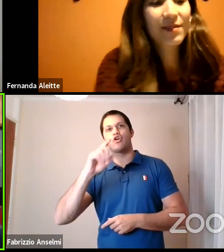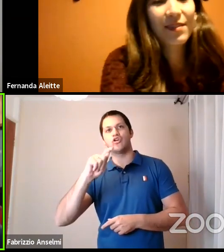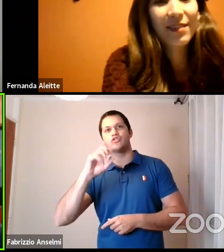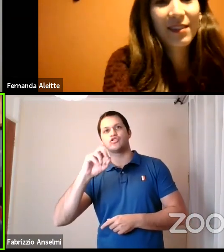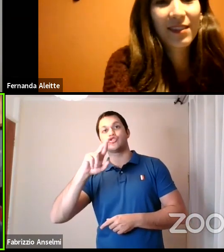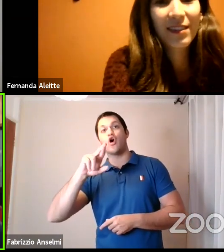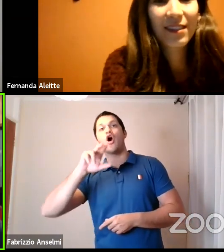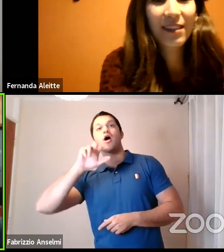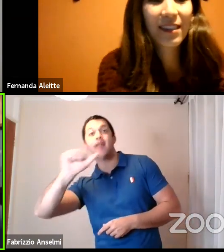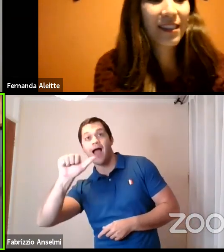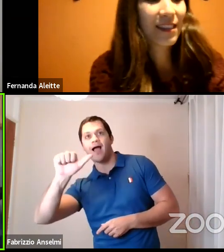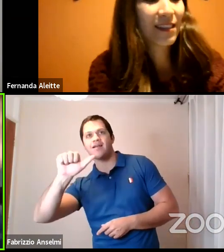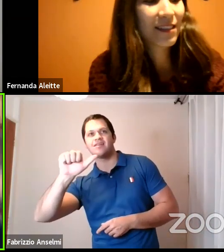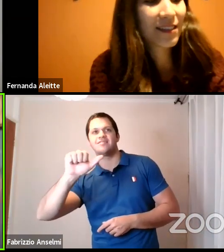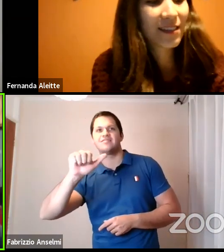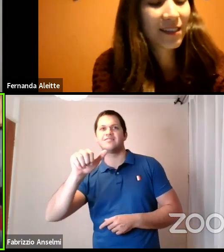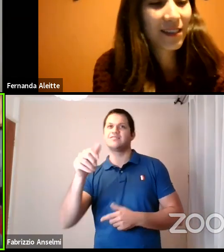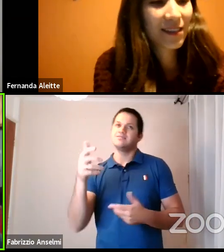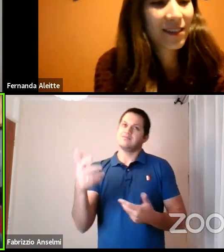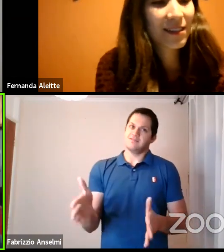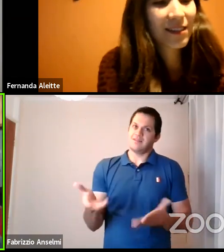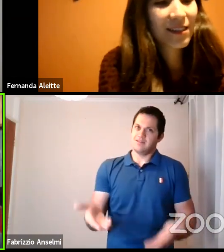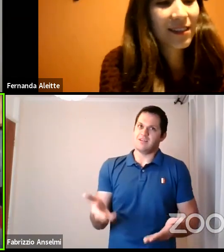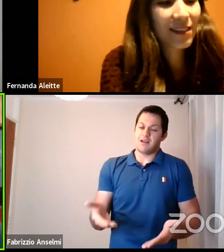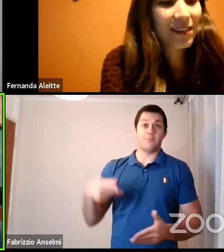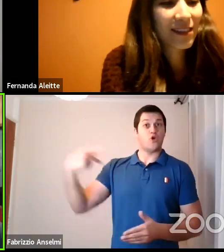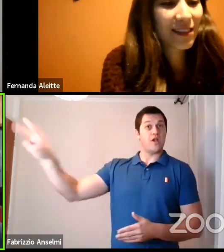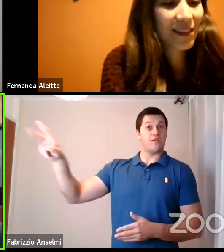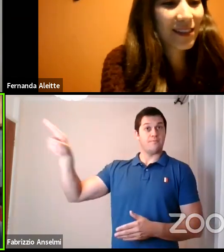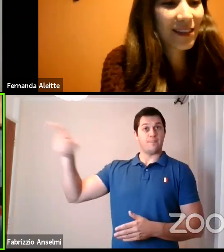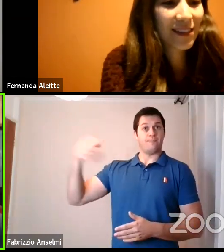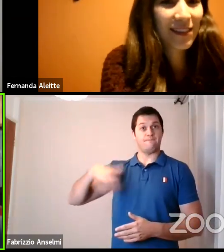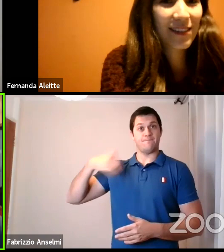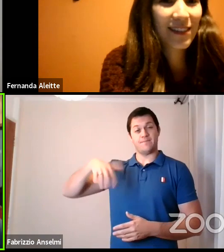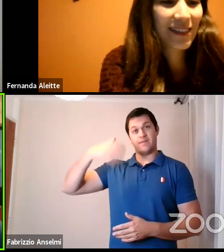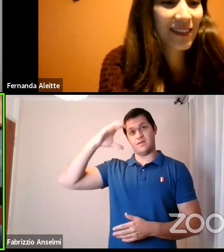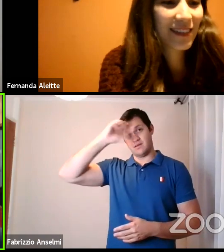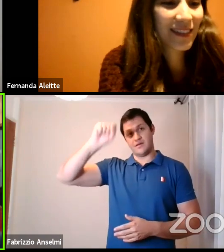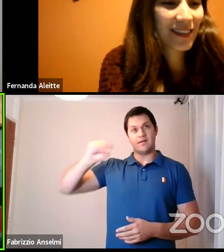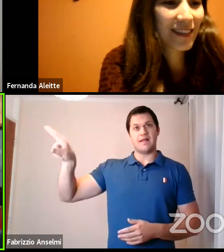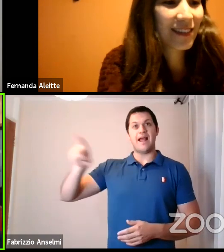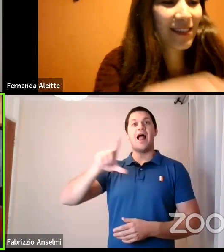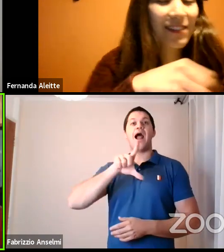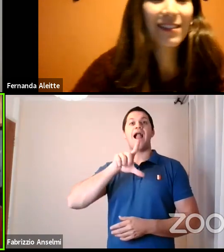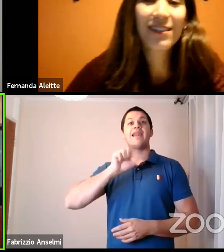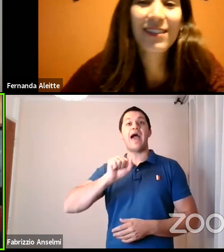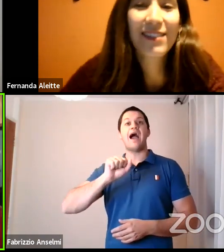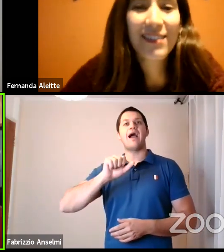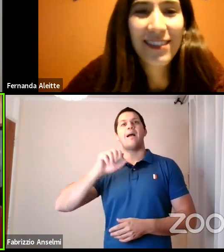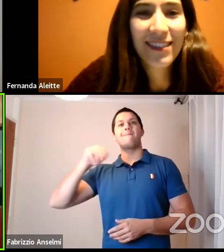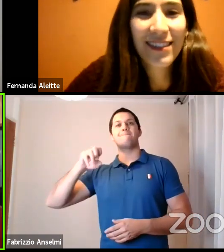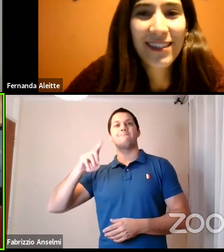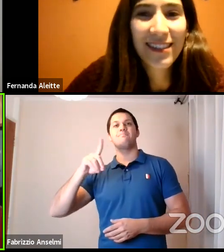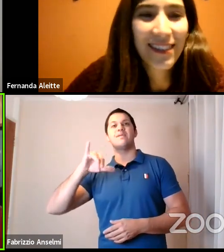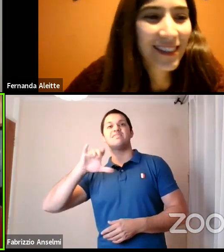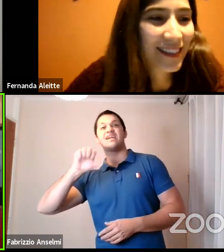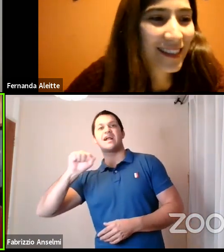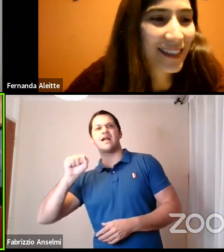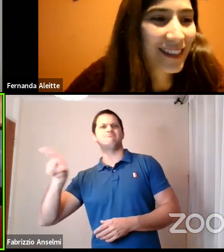ellos, cotidiano, no de ahora, de por lo menos 10 años atrás, la médica de tal hospital, ¿no? Lo tienen de mucho